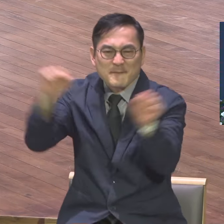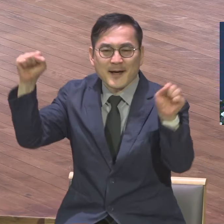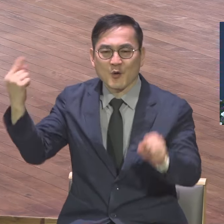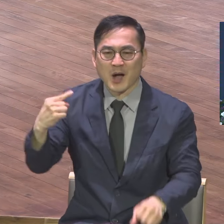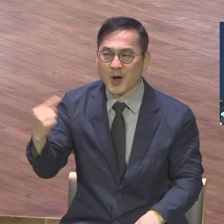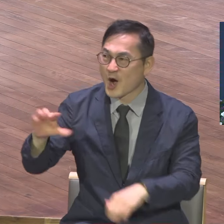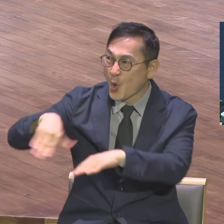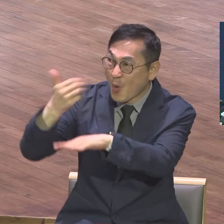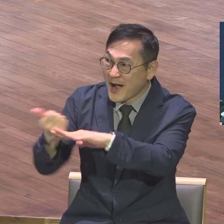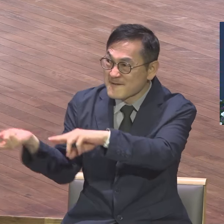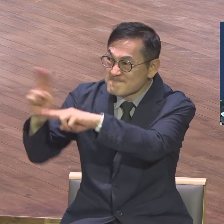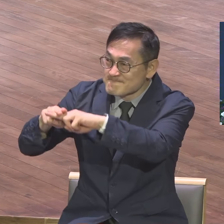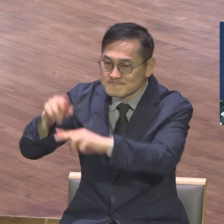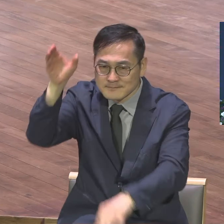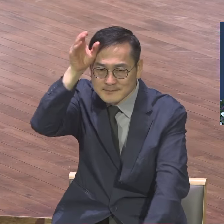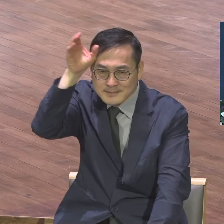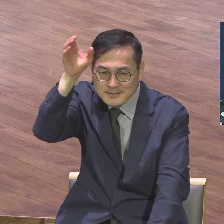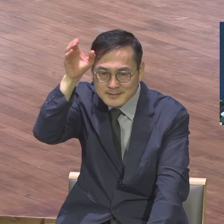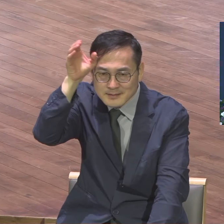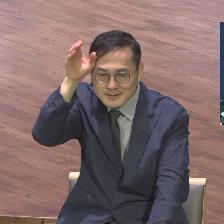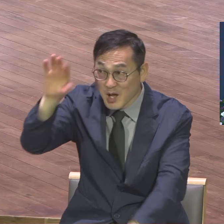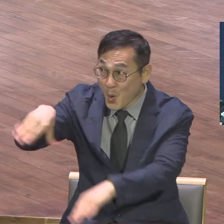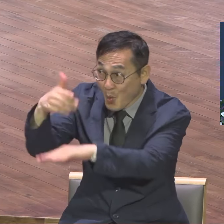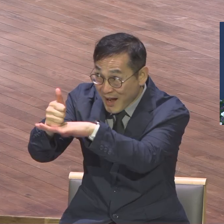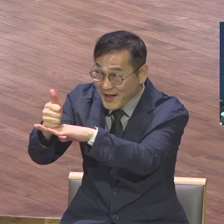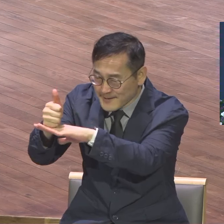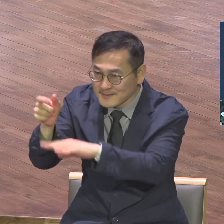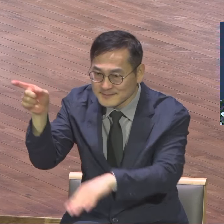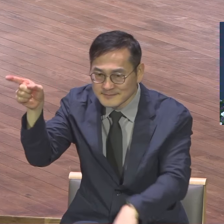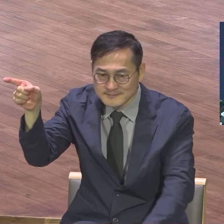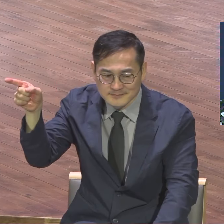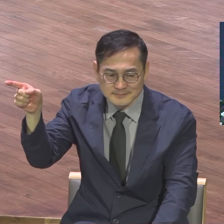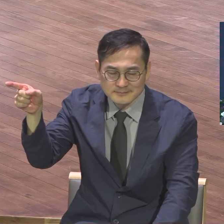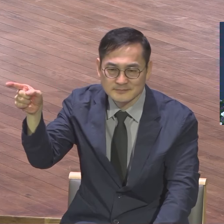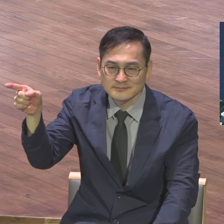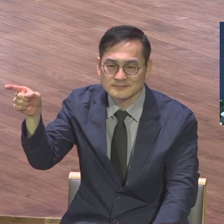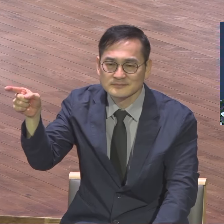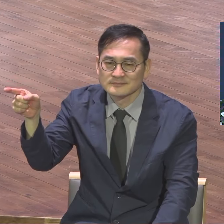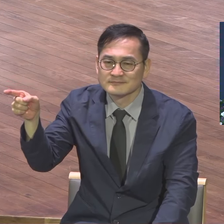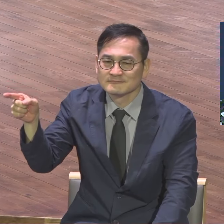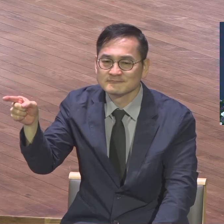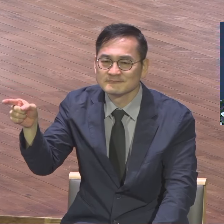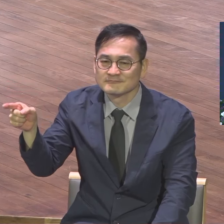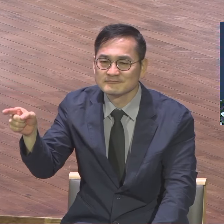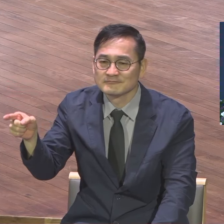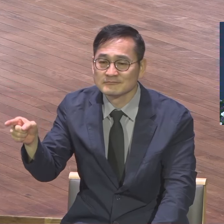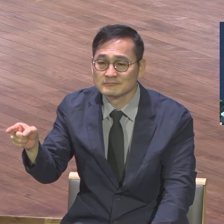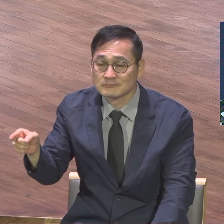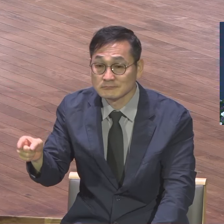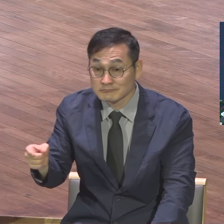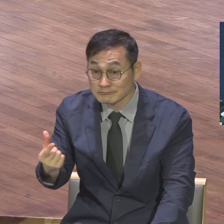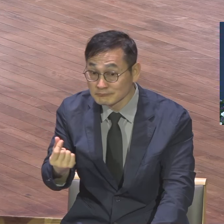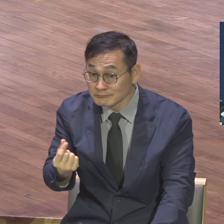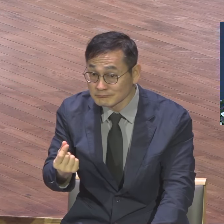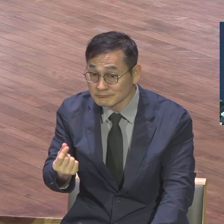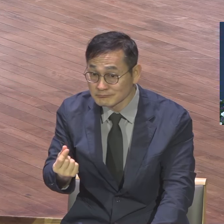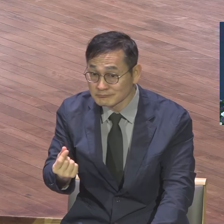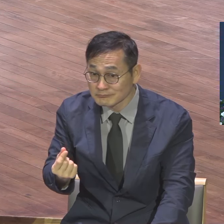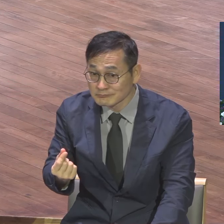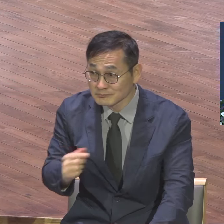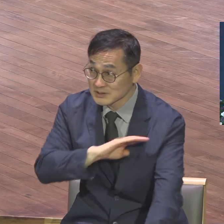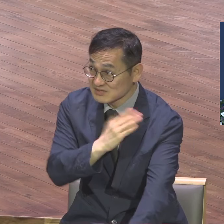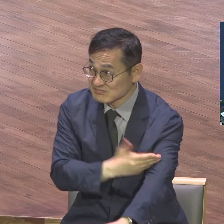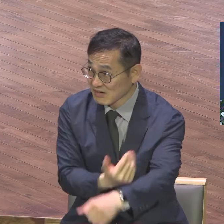왕이 될 것이다. 이것밖에 없어요. 이분이 왕이 될 것이다. 이 능력 가지고 그렇잖아요. 아, 이 능력